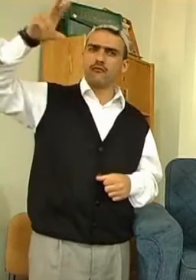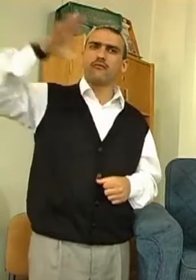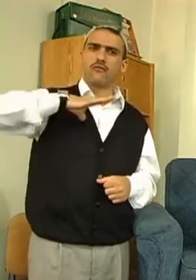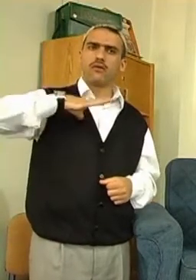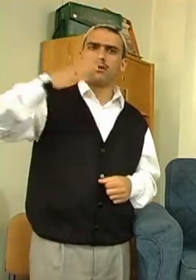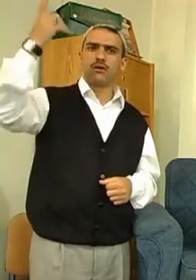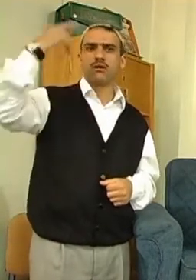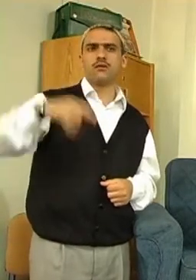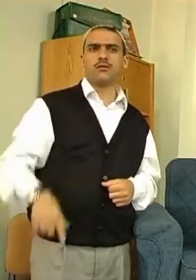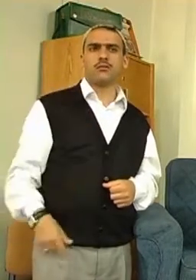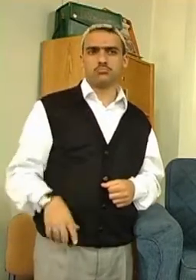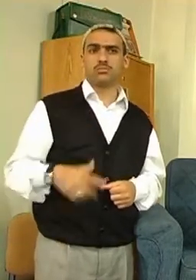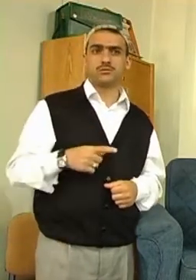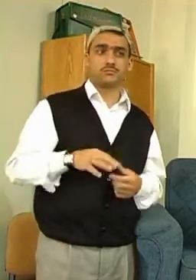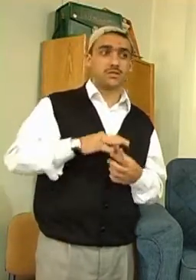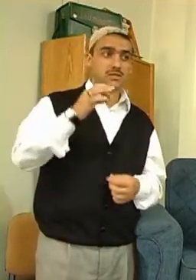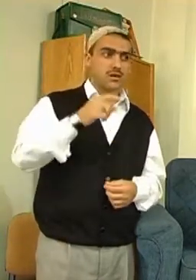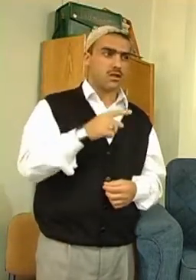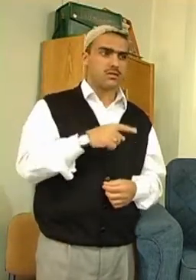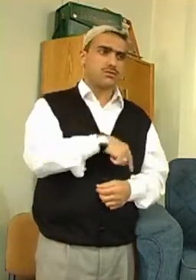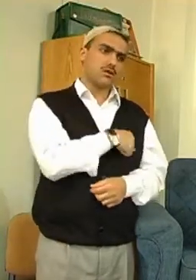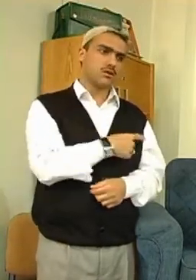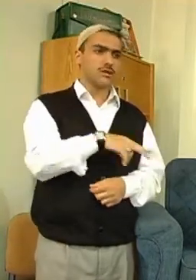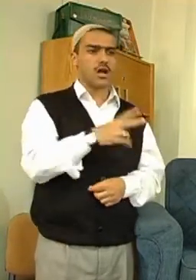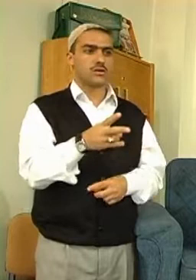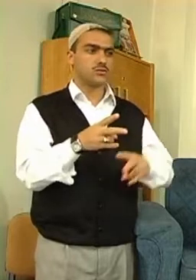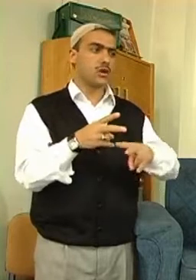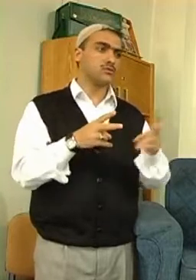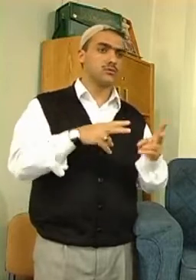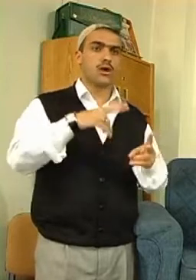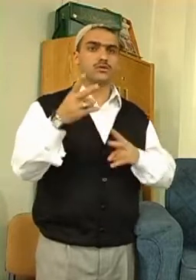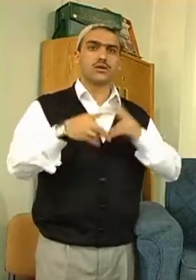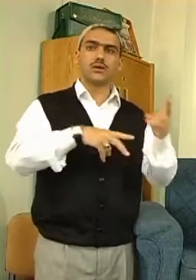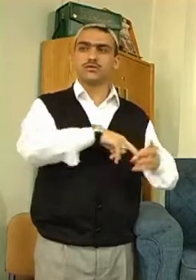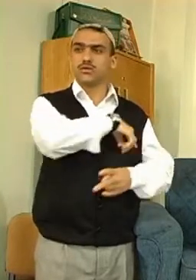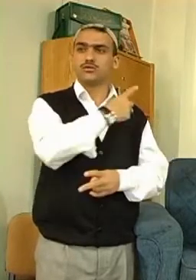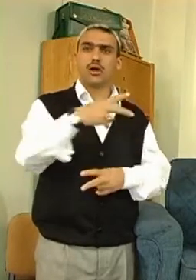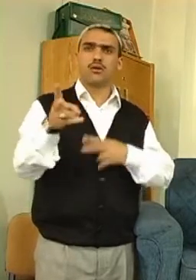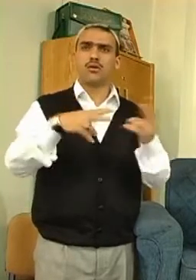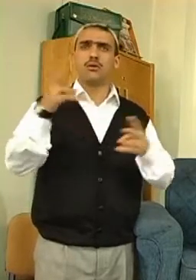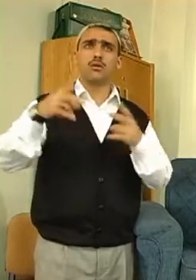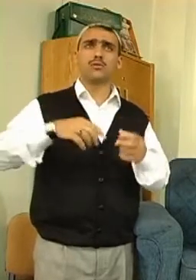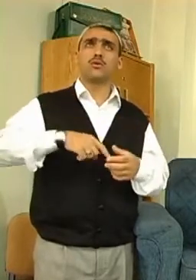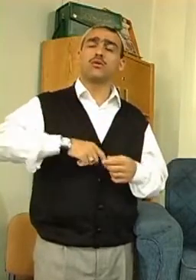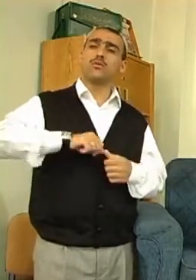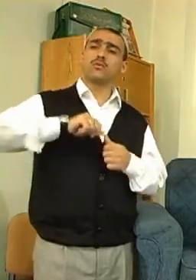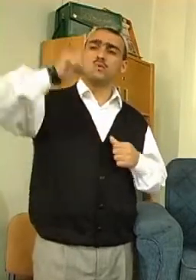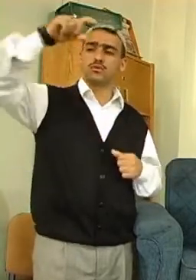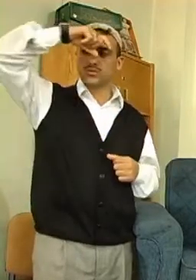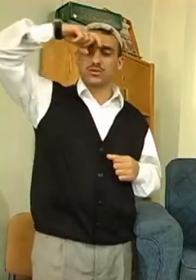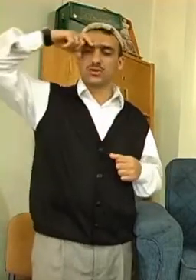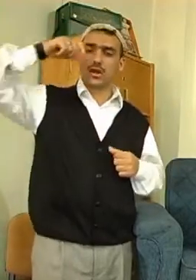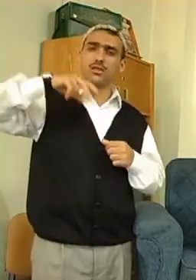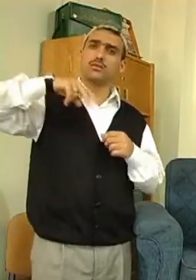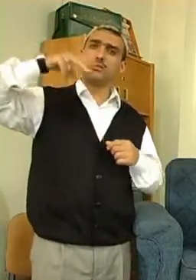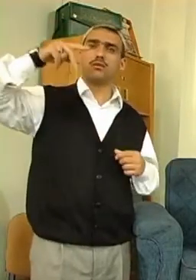bir araya getiriyorsunuz diyelim bir çakıl taşı oluyor. O kadar adam da var, dağ kadar adam da var, güneş kadar adam da var. Ama bir